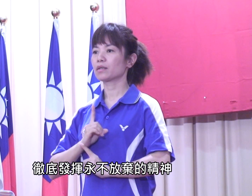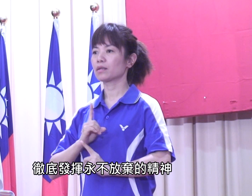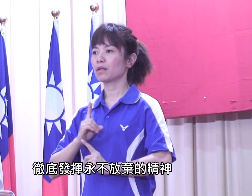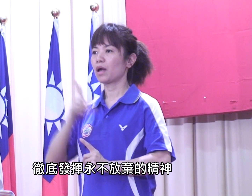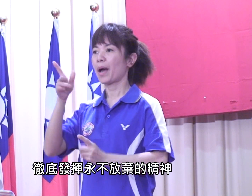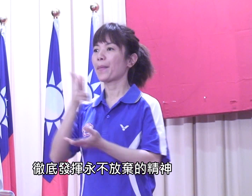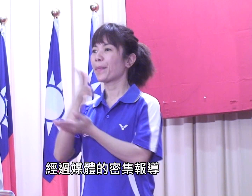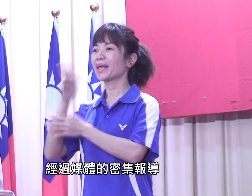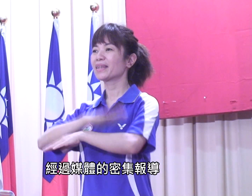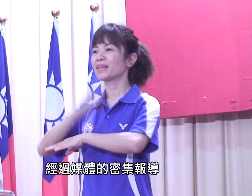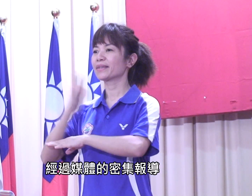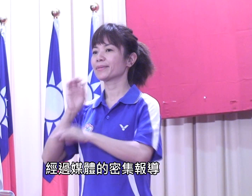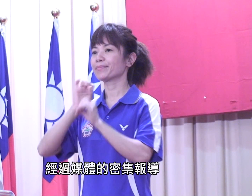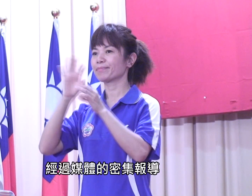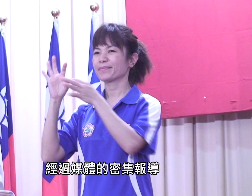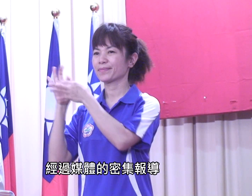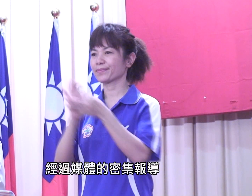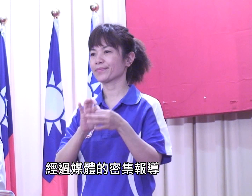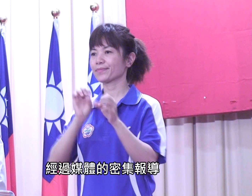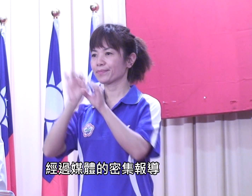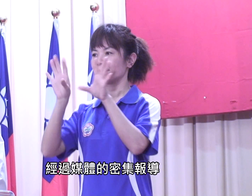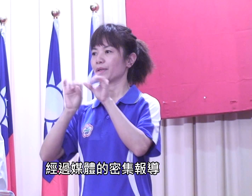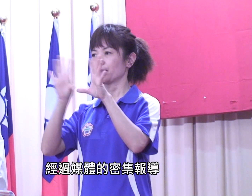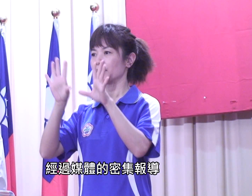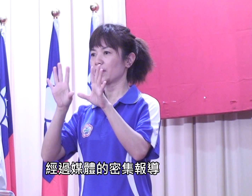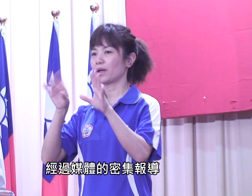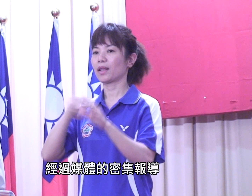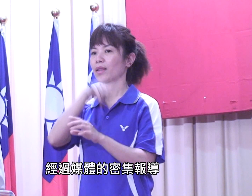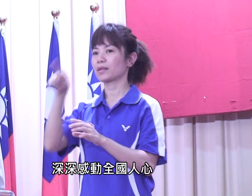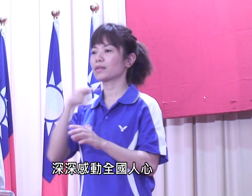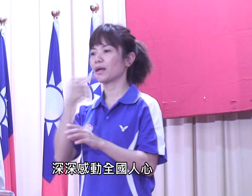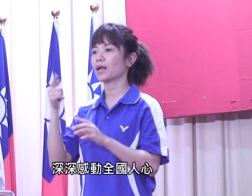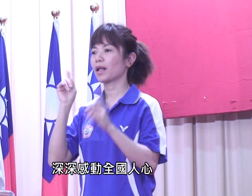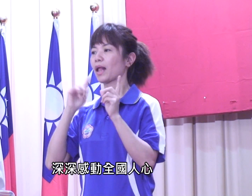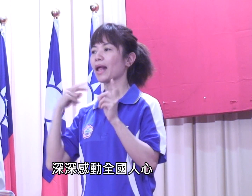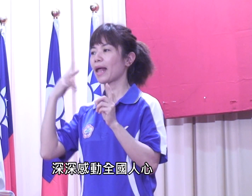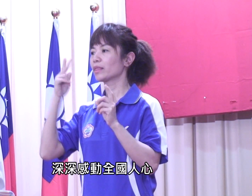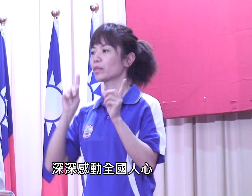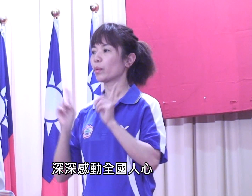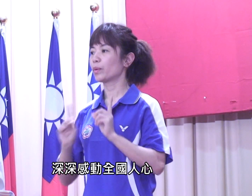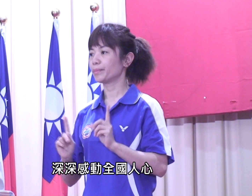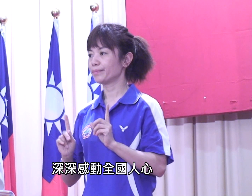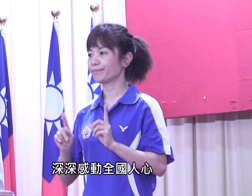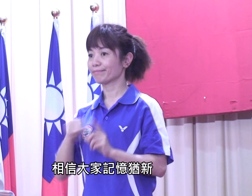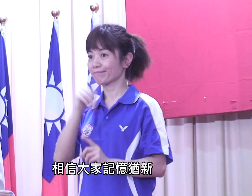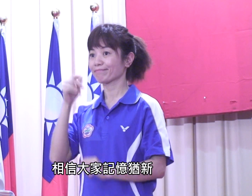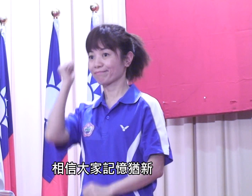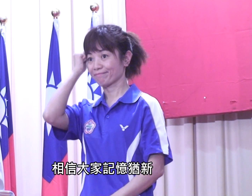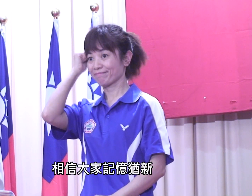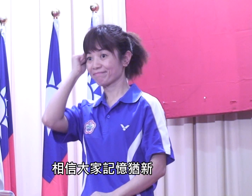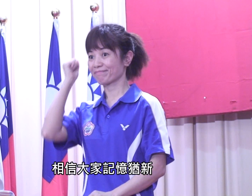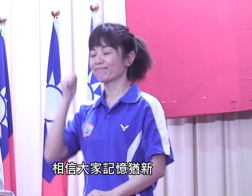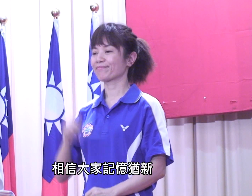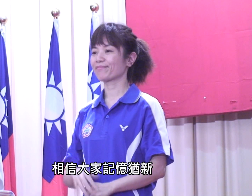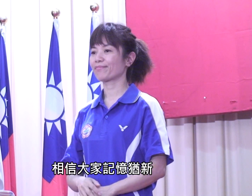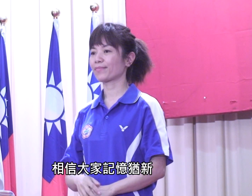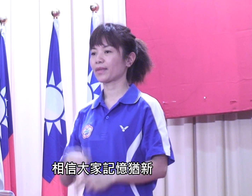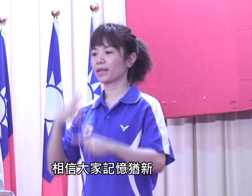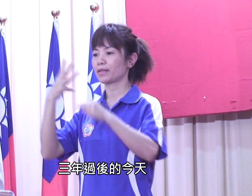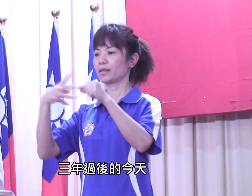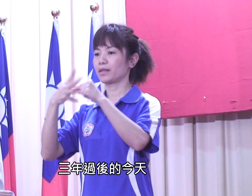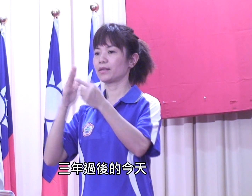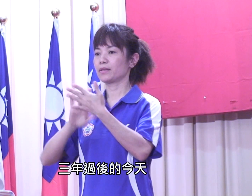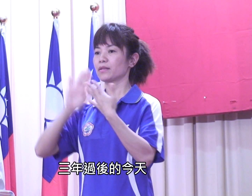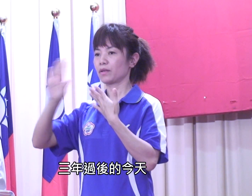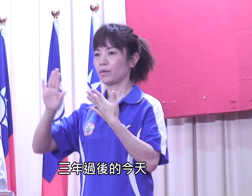动全国人心，相信大家记忆犹新。3年过后，今天锦州再度担